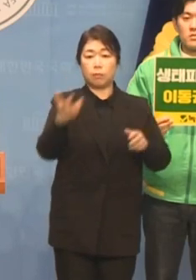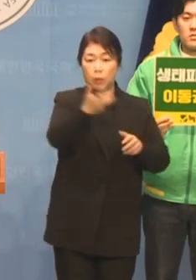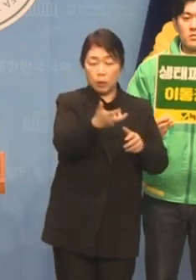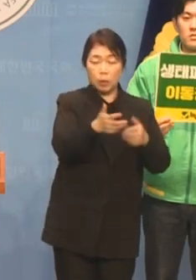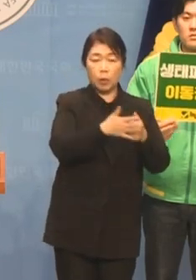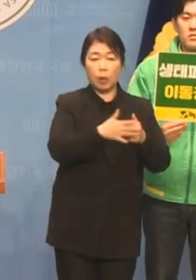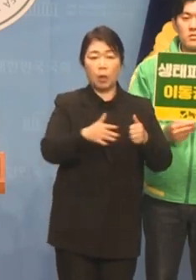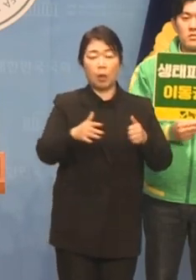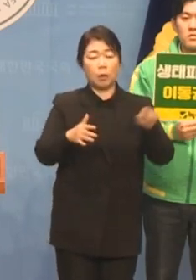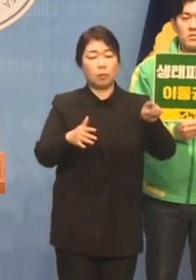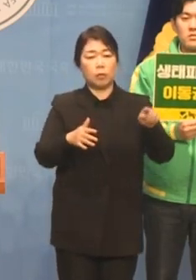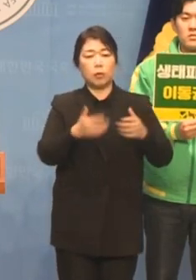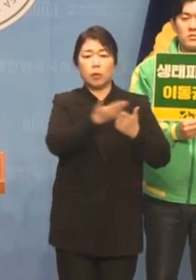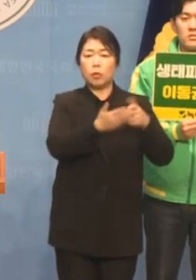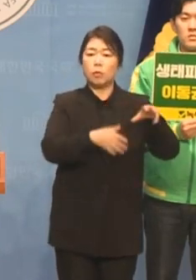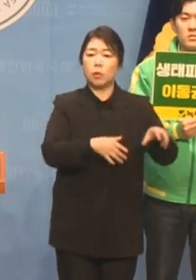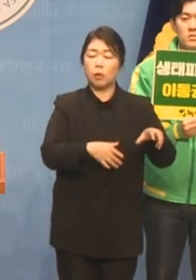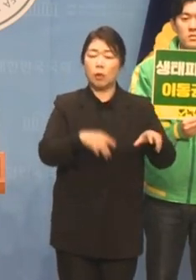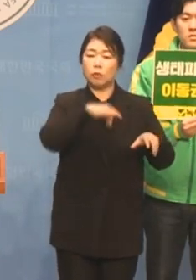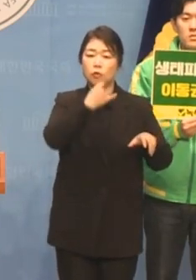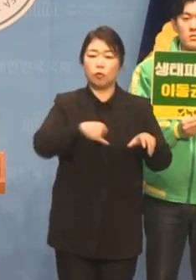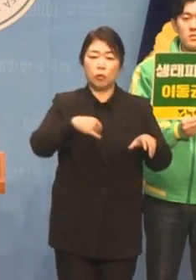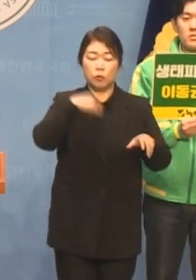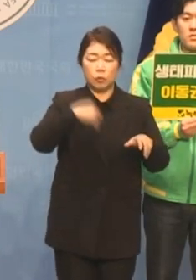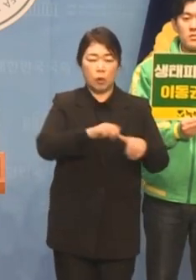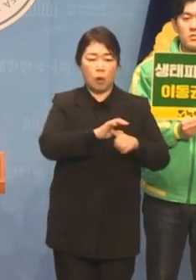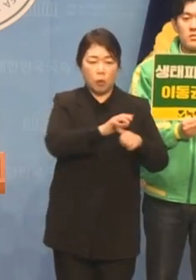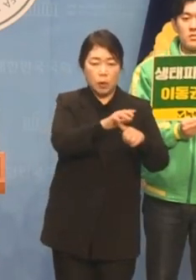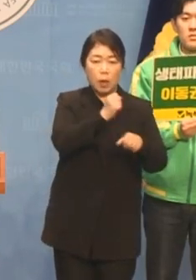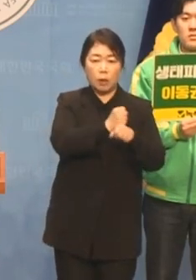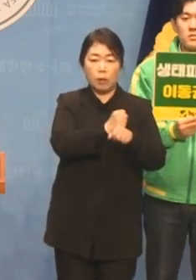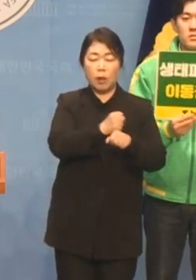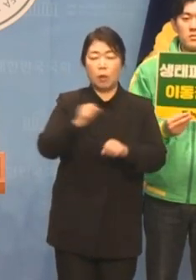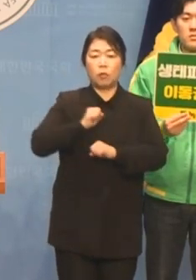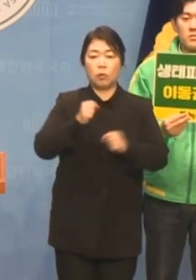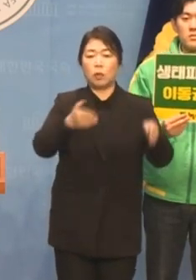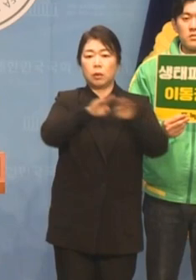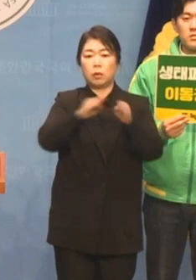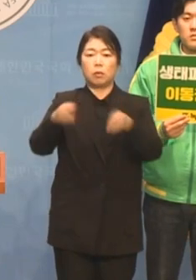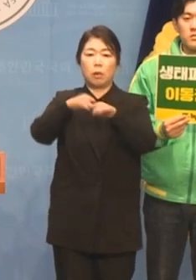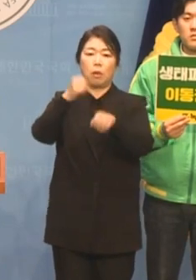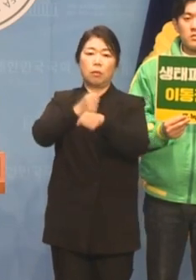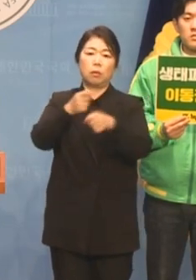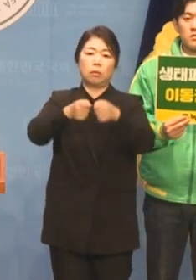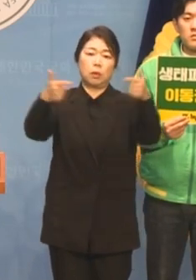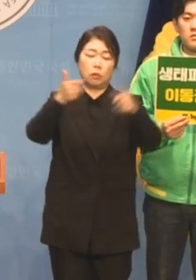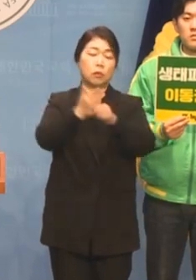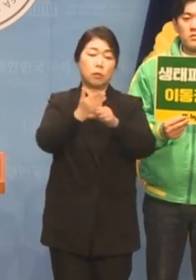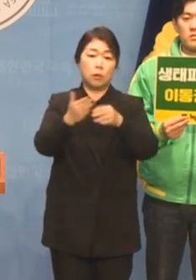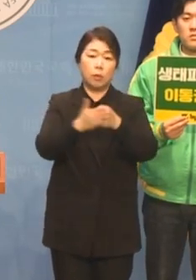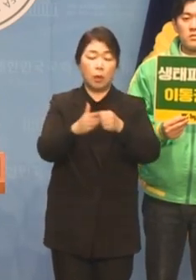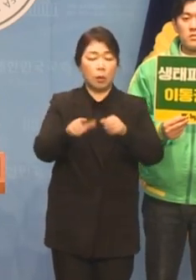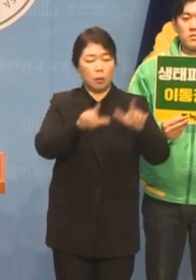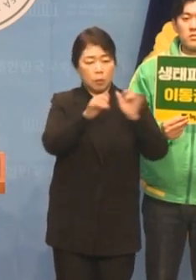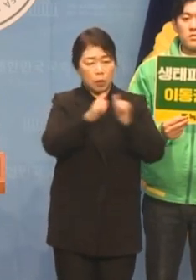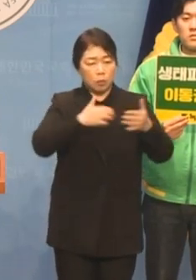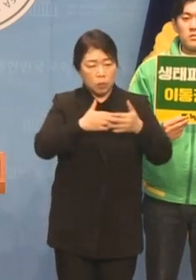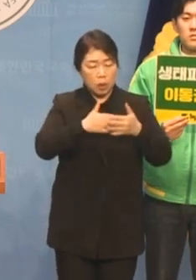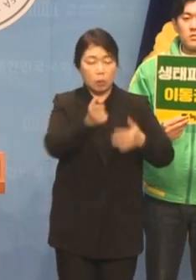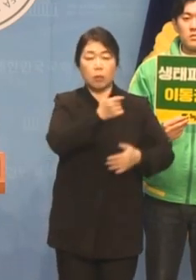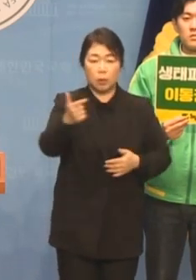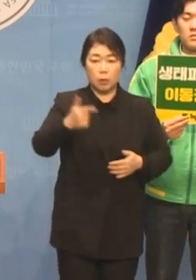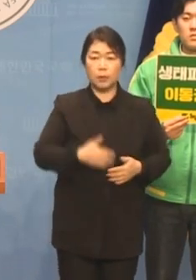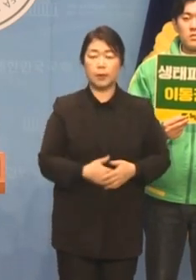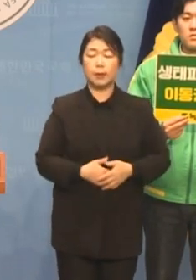대중국 억제 기지로서 차곡차곡 군사 기질 군사 시설을 갖춰가고 있는 상황입니다 이에 대한 도민들의 불안 역시